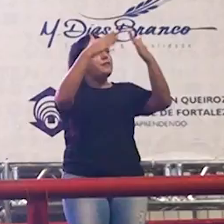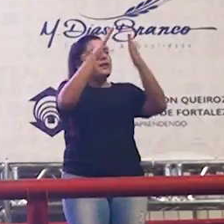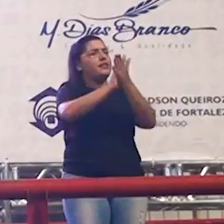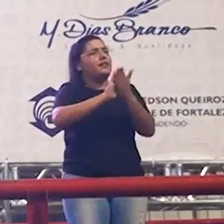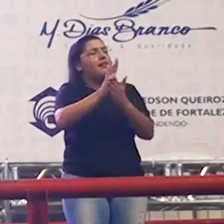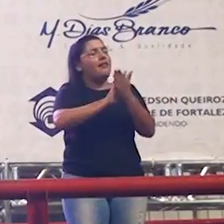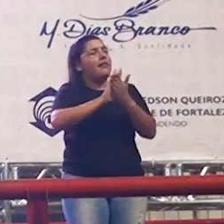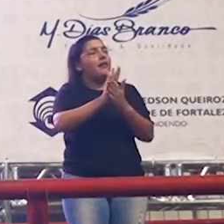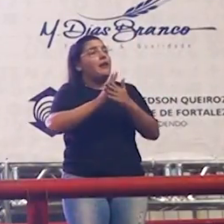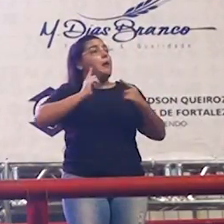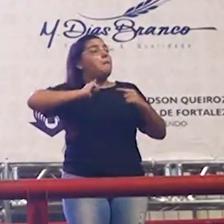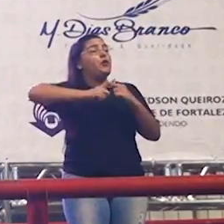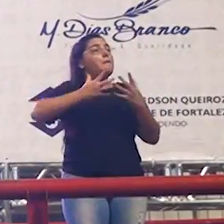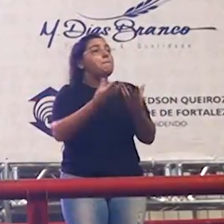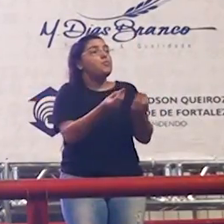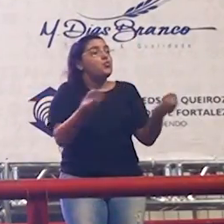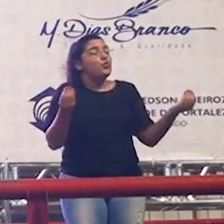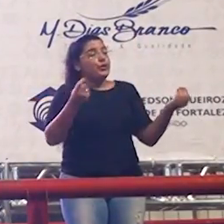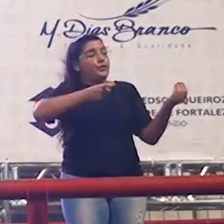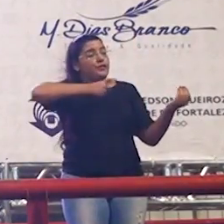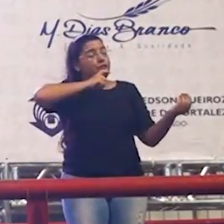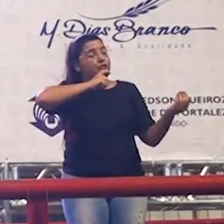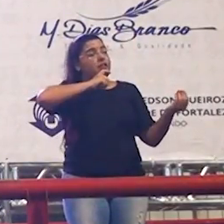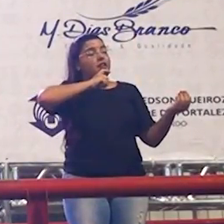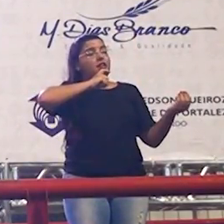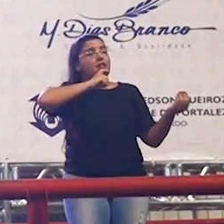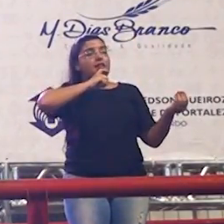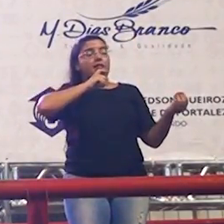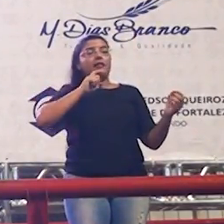eram excessivamente frias. E por serem